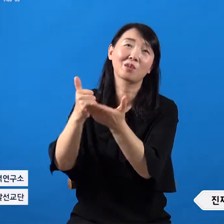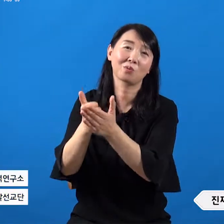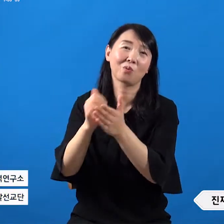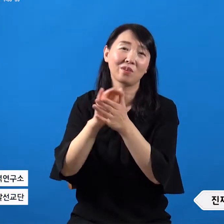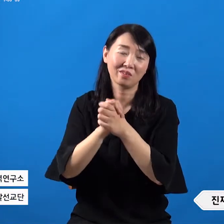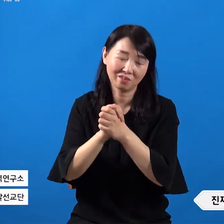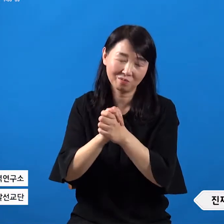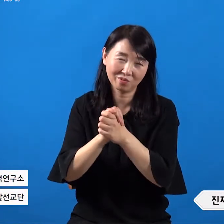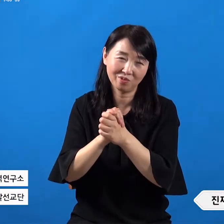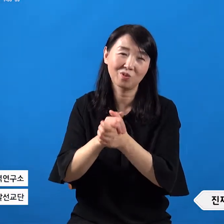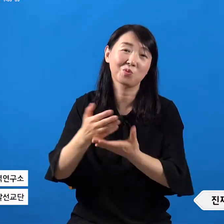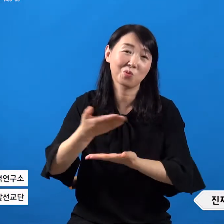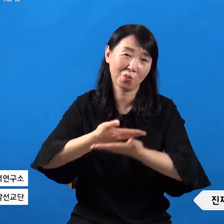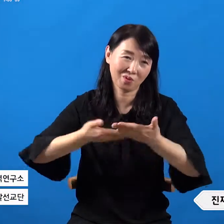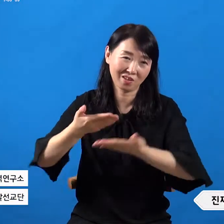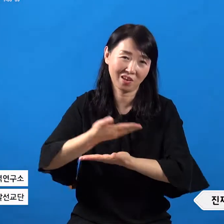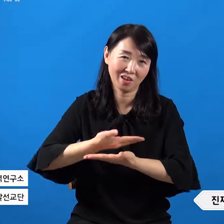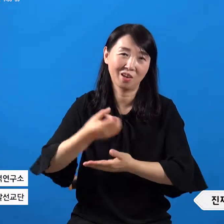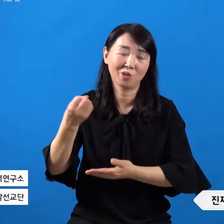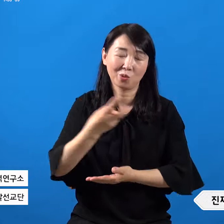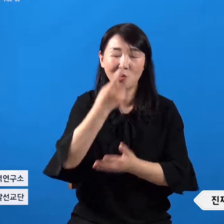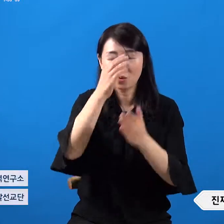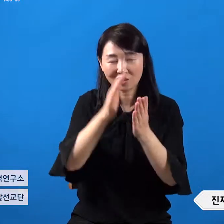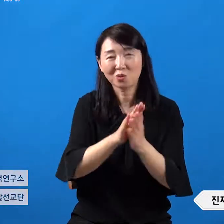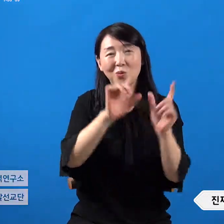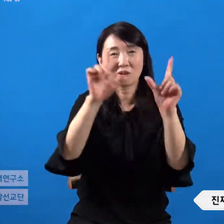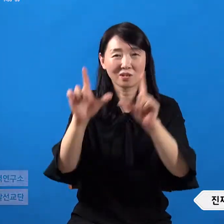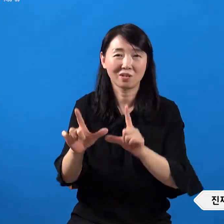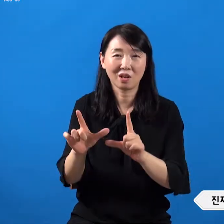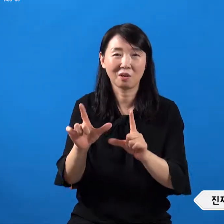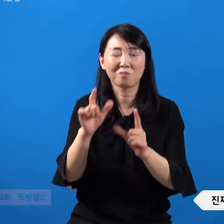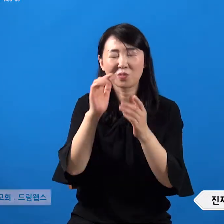하나님과의 깊은 교제, 기도의 삶,